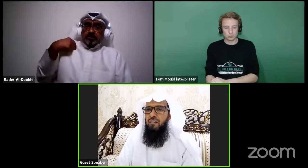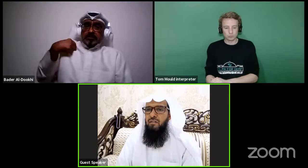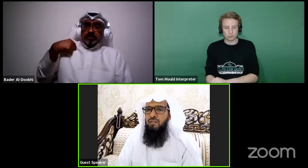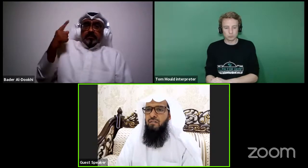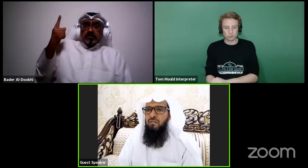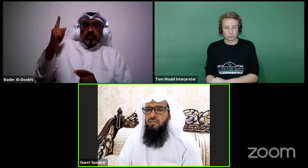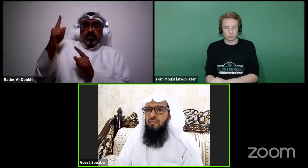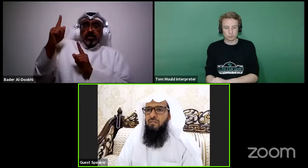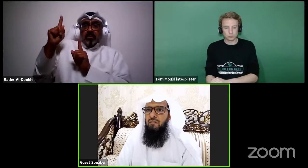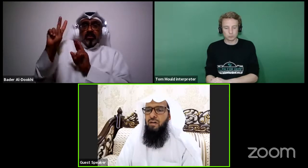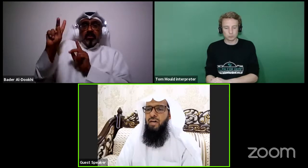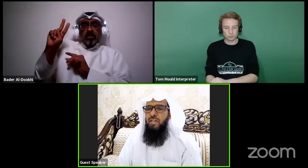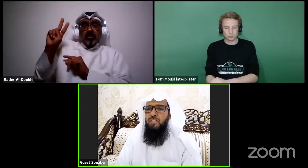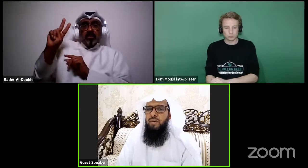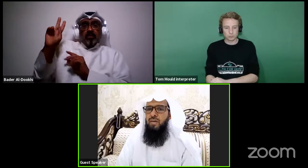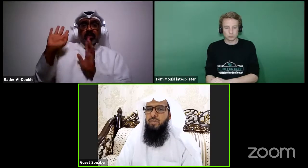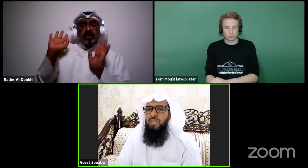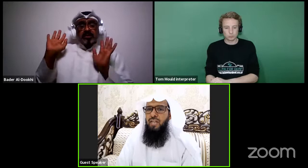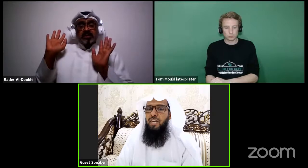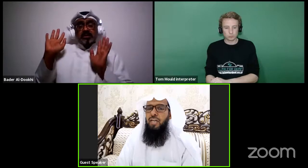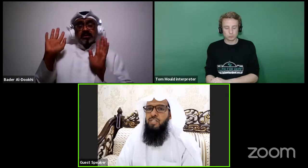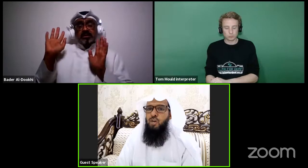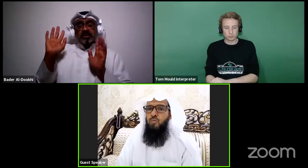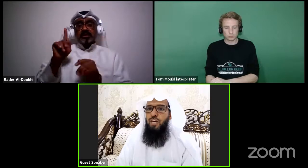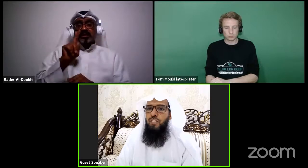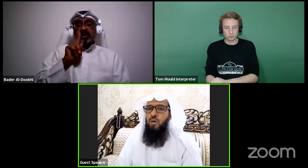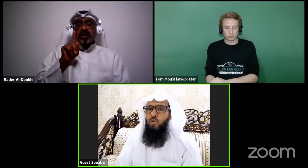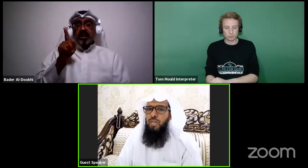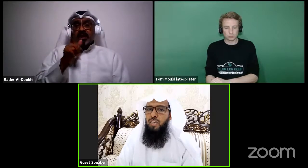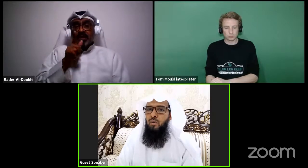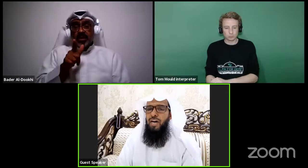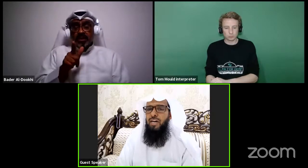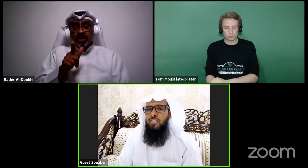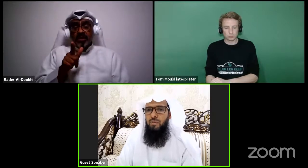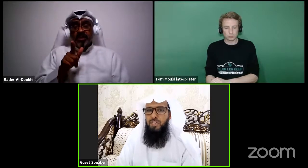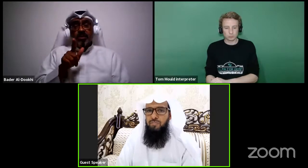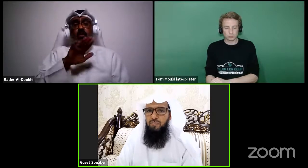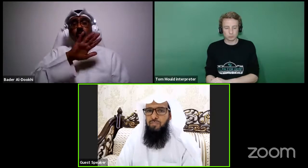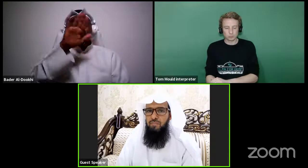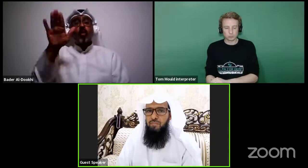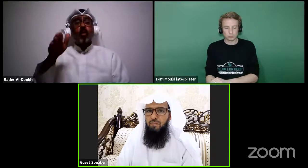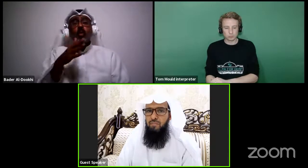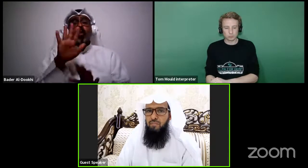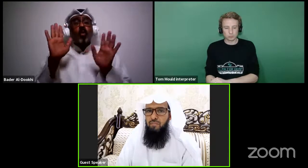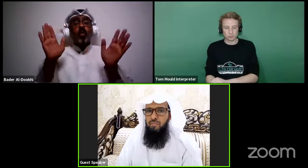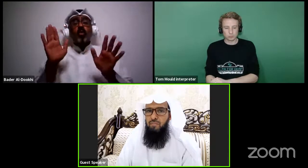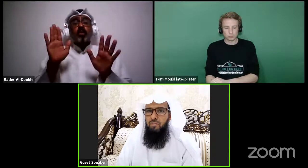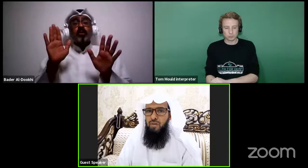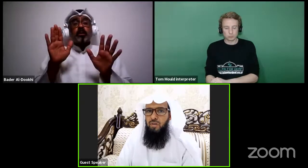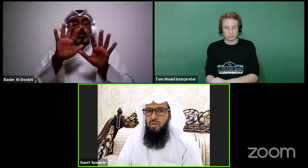ولهذا قال الله تبارك وتعالى إلا الصوم فإنه لي وأنا أجزي به،